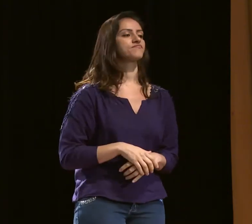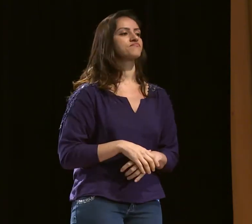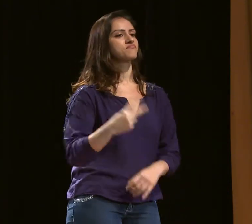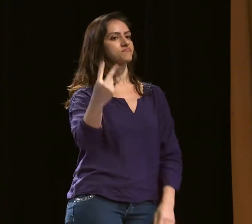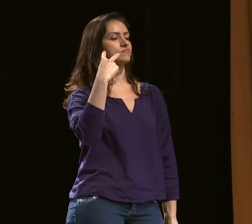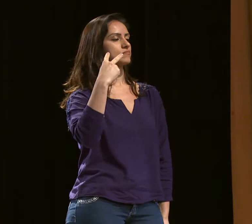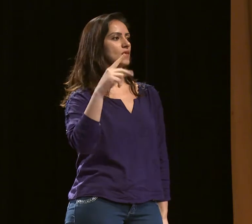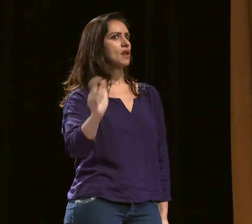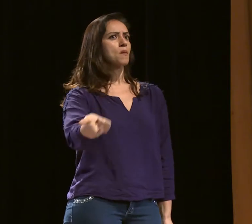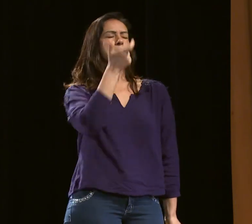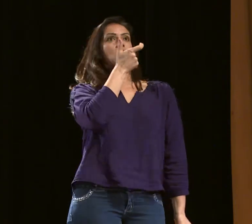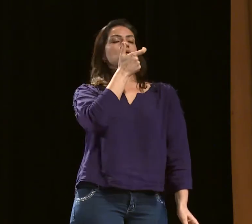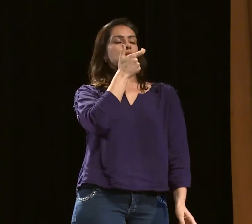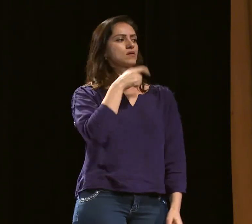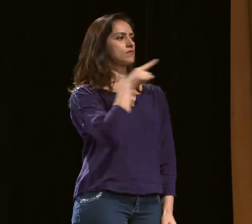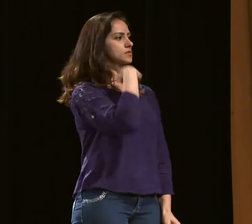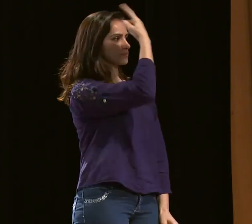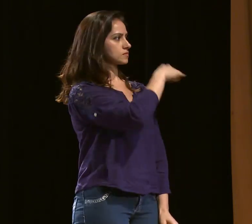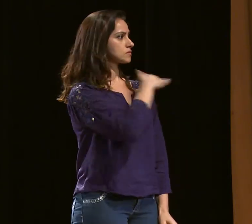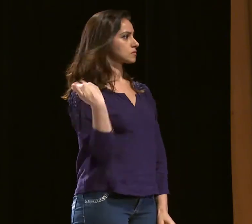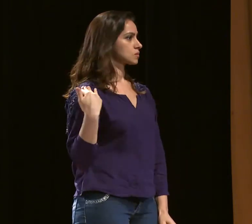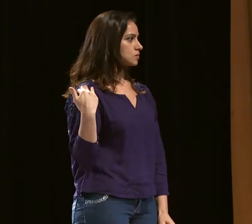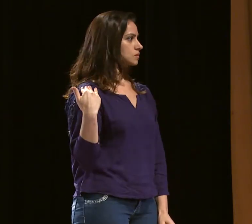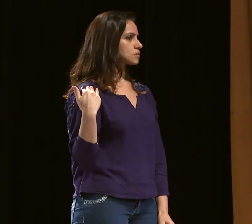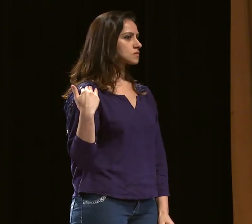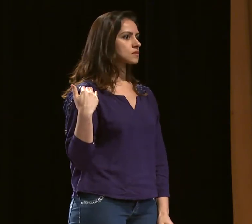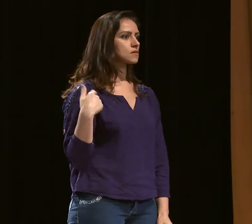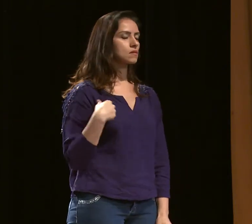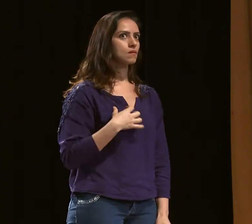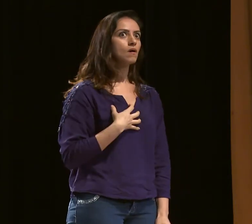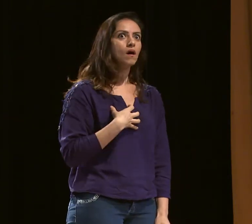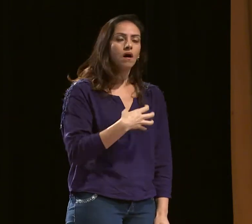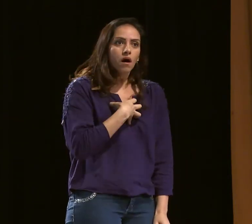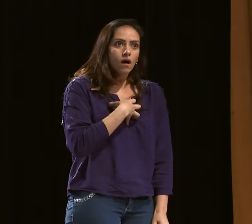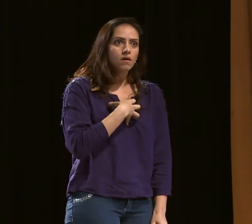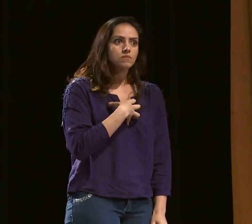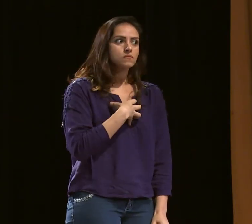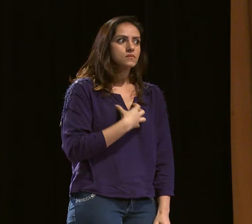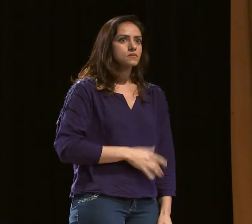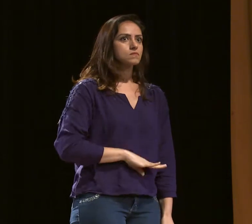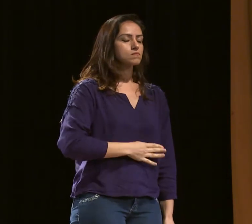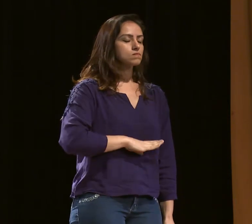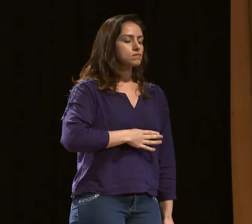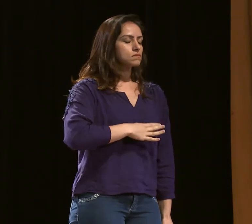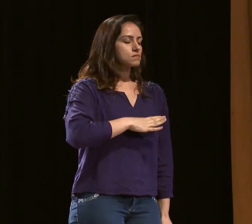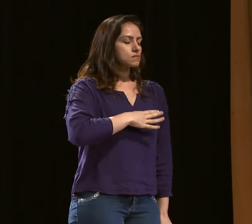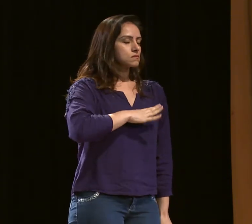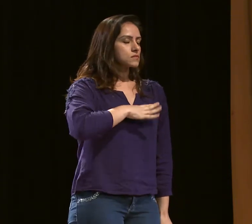comigo. Ela me olhou e, realmente, ela falou uma coisa e falou que, ah, você tem cara de morta. E aquilo, assim, me chocou muito. Eu fiquei